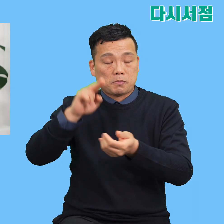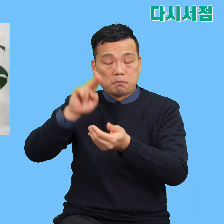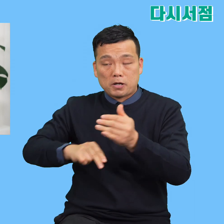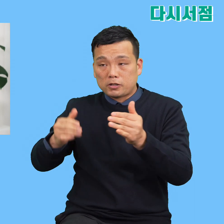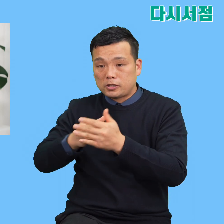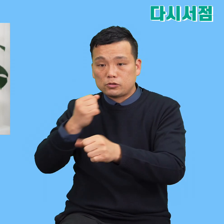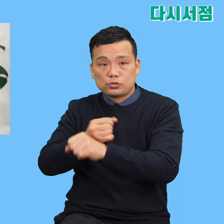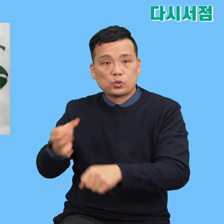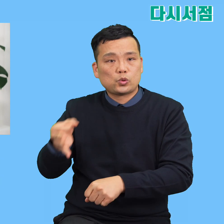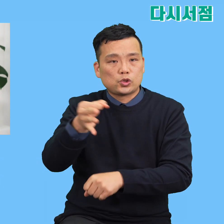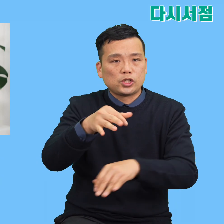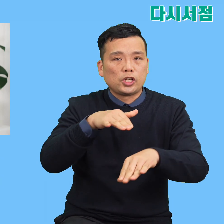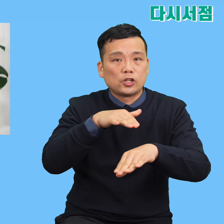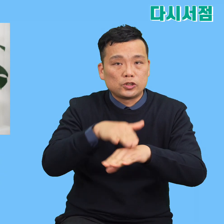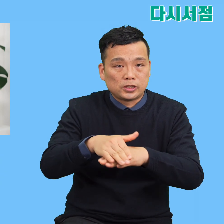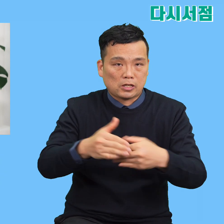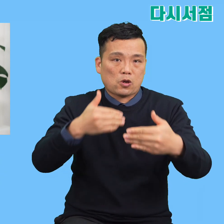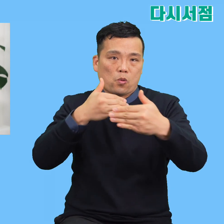수도 있는데